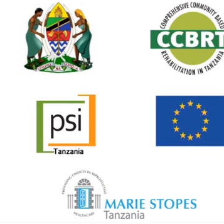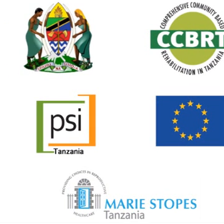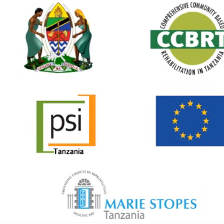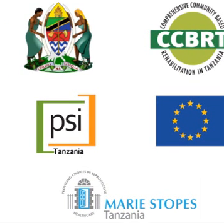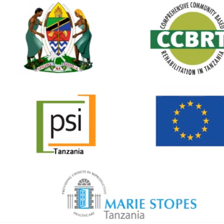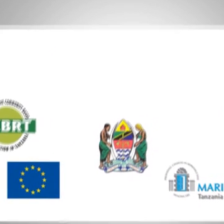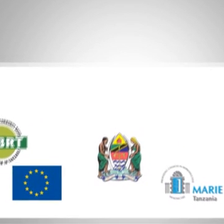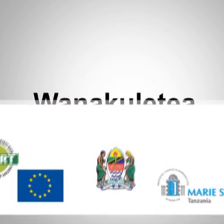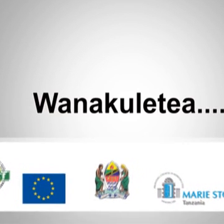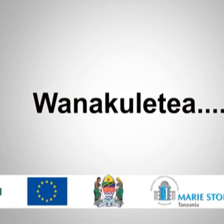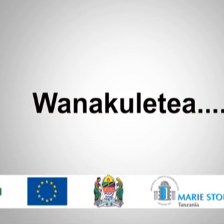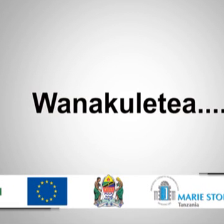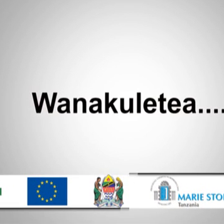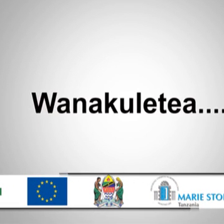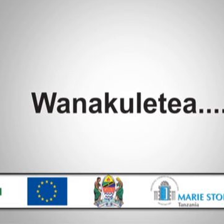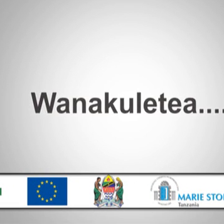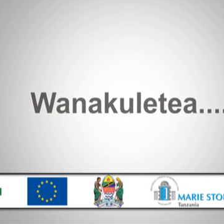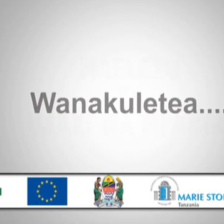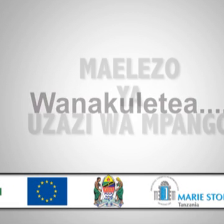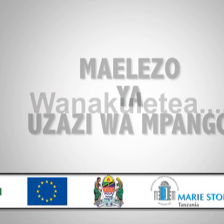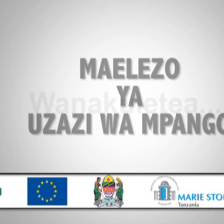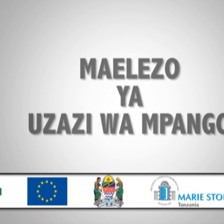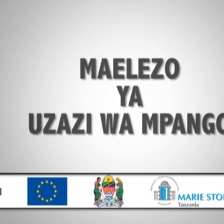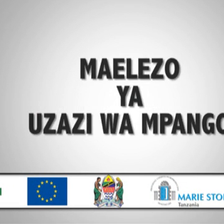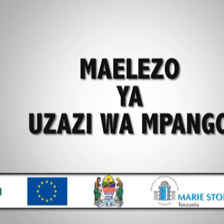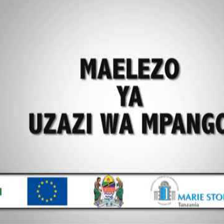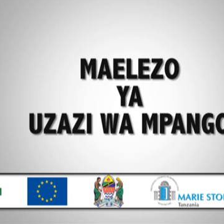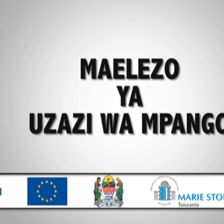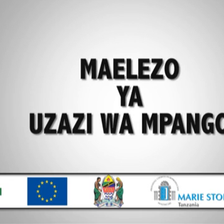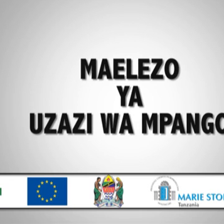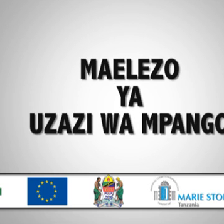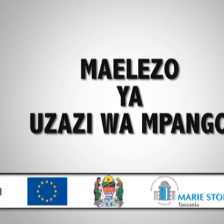Stopes wanakuletea maelezo ya uzazi wa mpango,